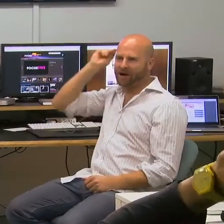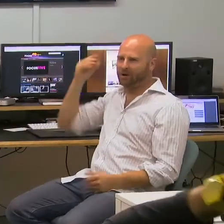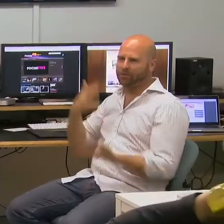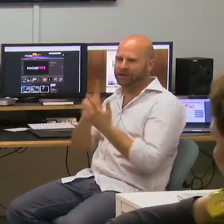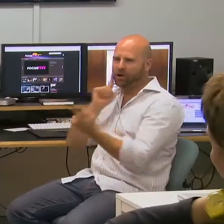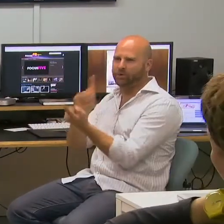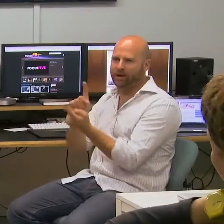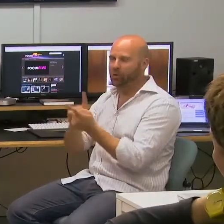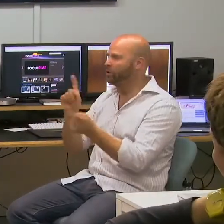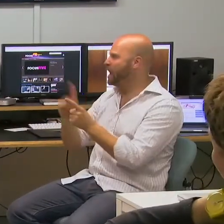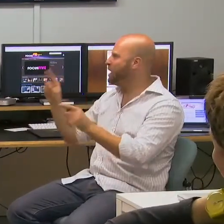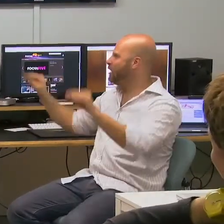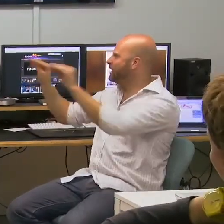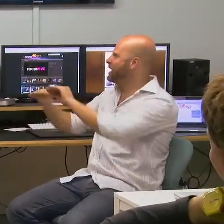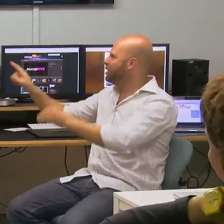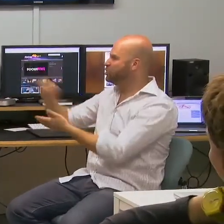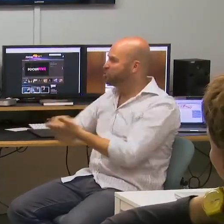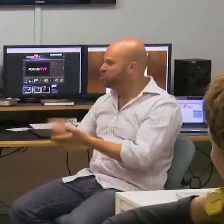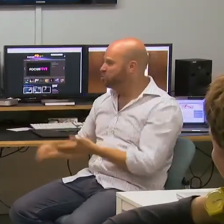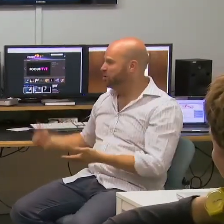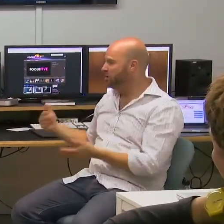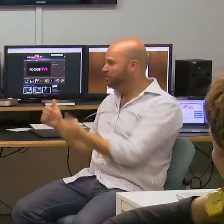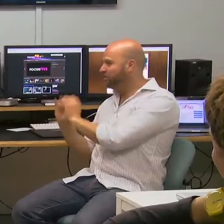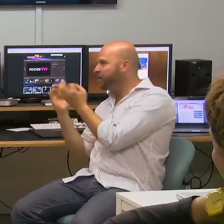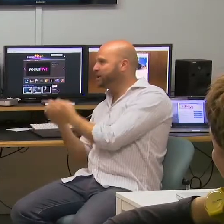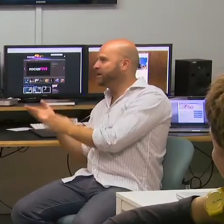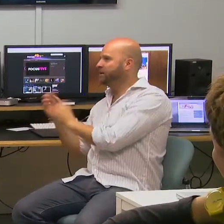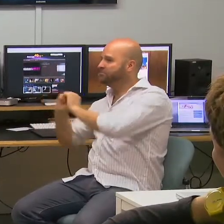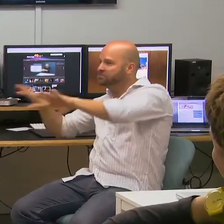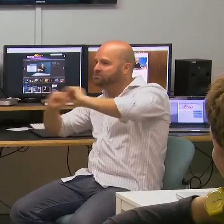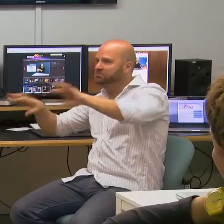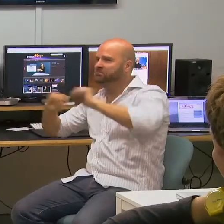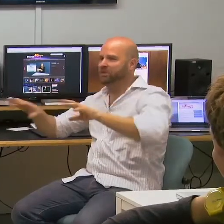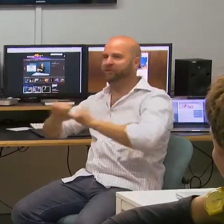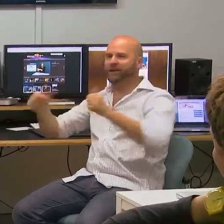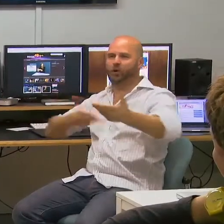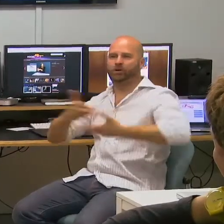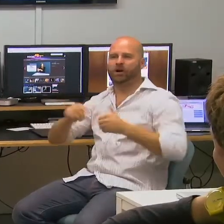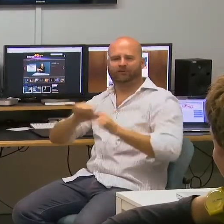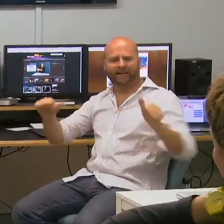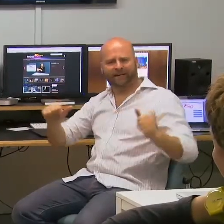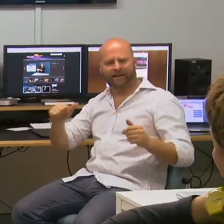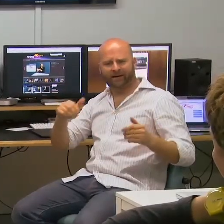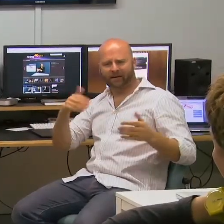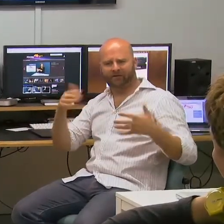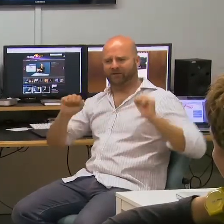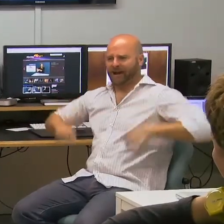auch unsicher, weil man keine Erfahrung hat. Man bekommt ja auch keine Aufklärung in der Schule, in der Familie, wie man mit